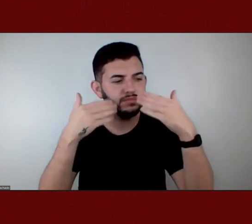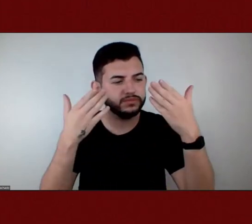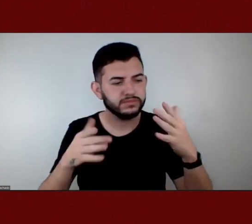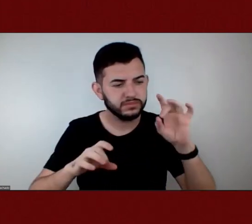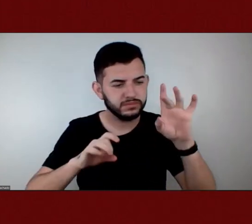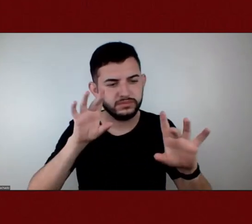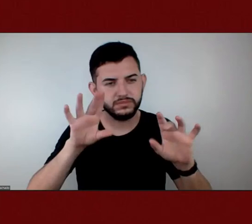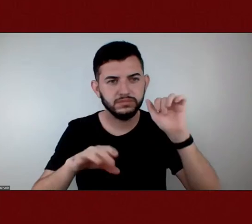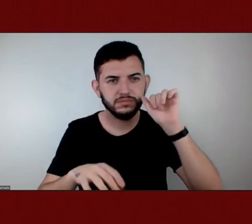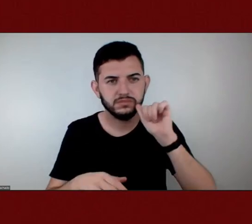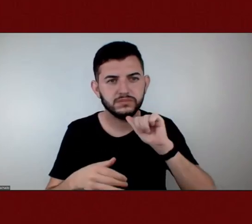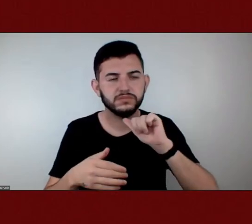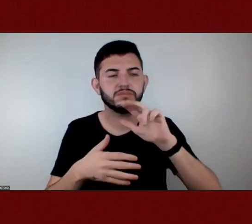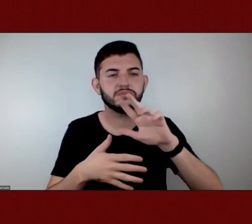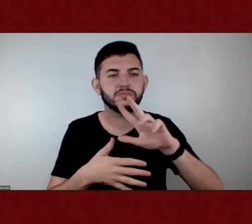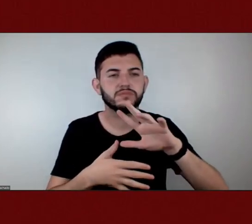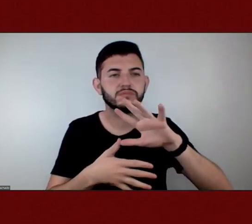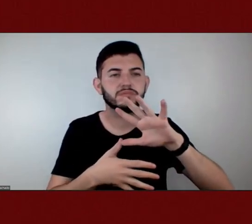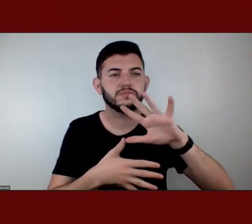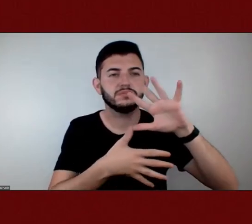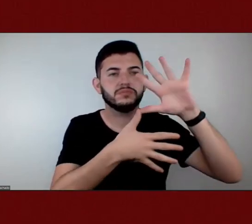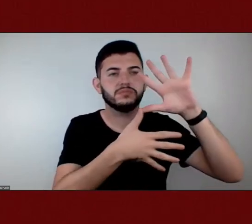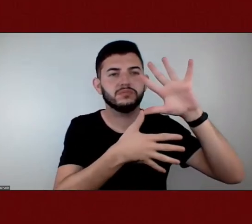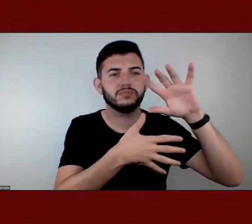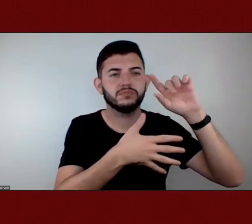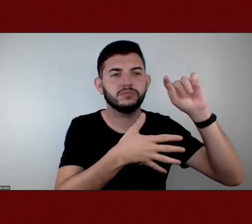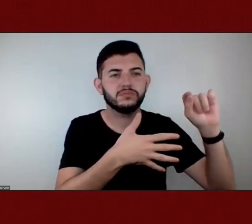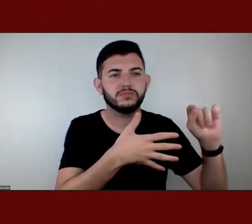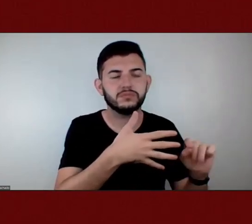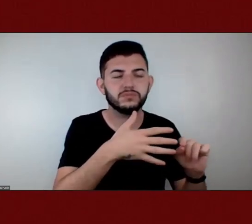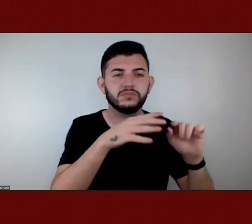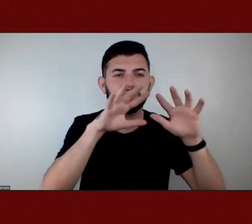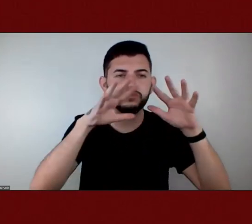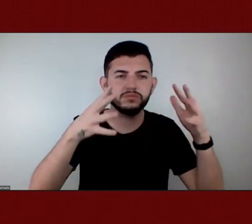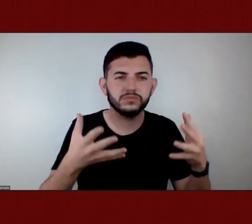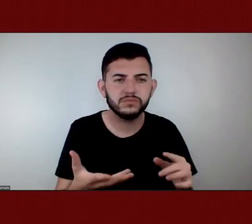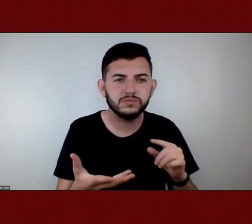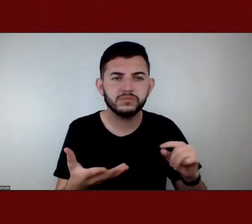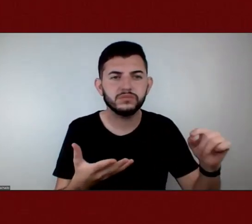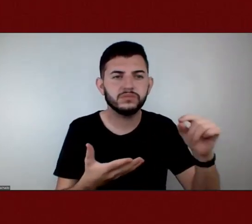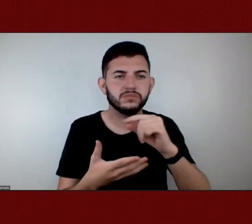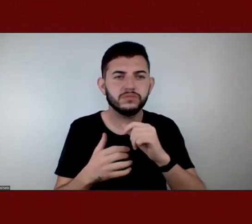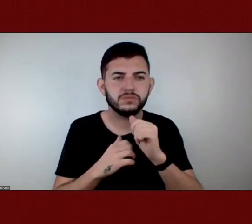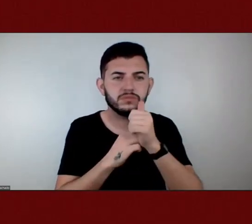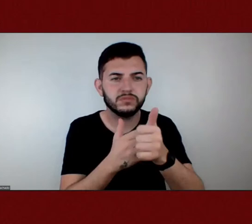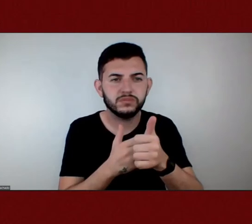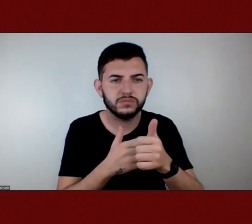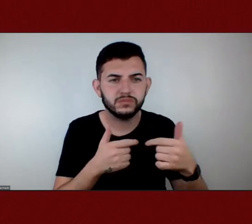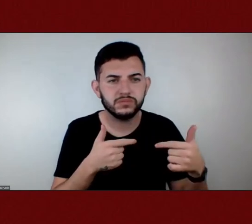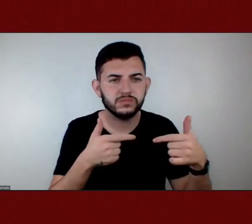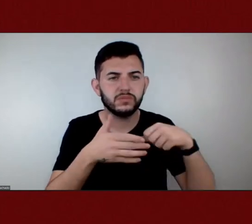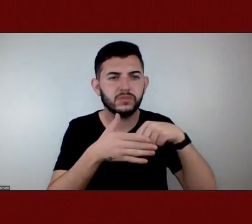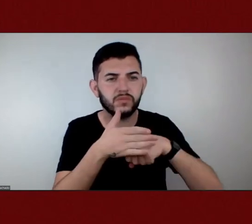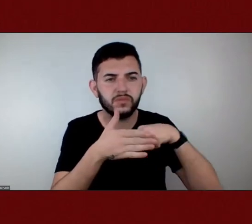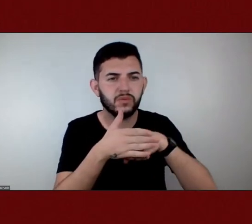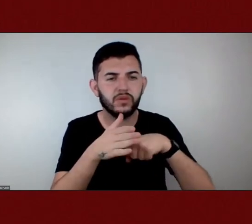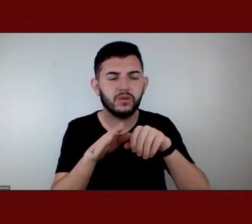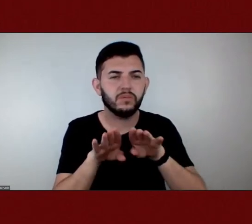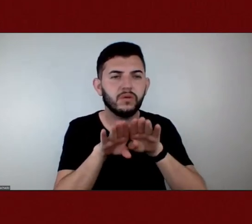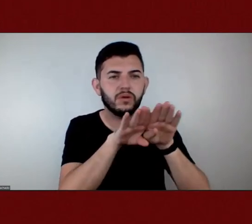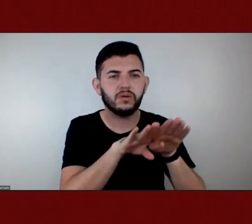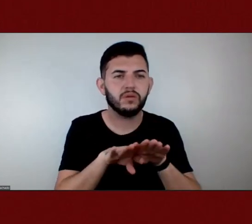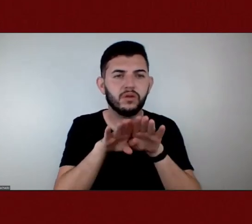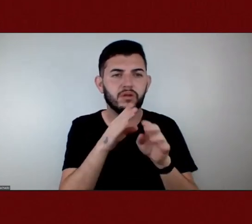e os acompanhamentos, lutas pela igualdade, pela não discriminação, por alcançar